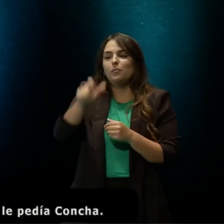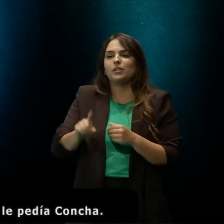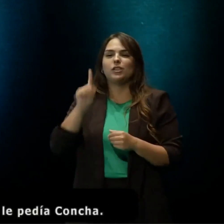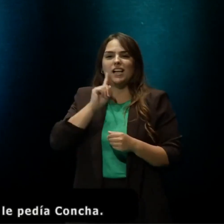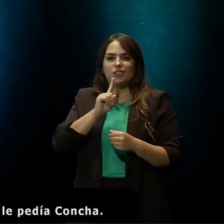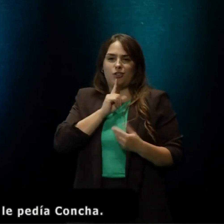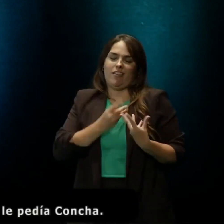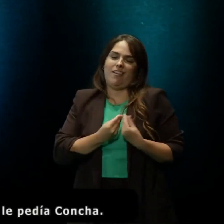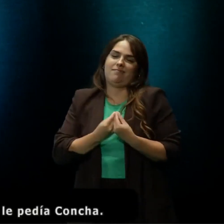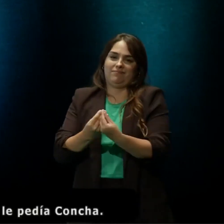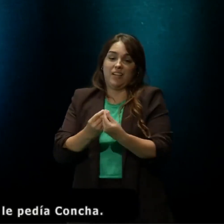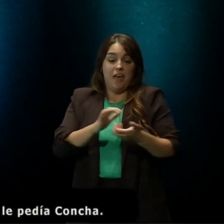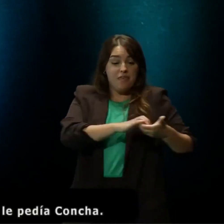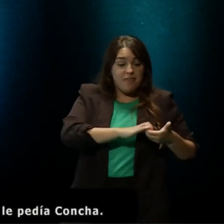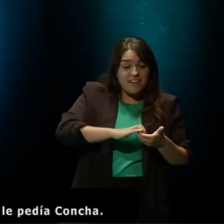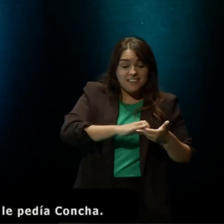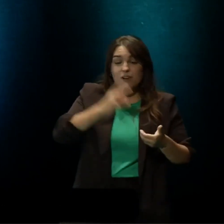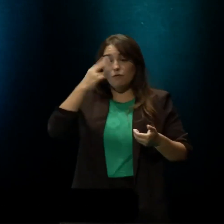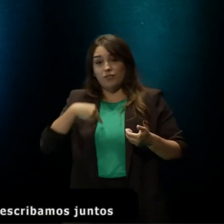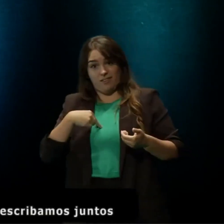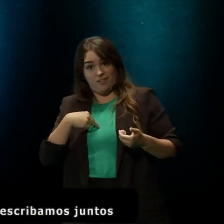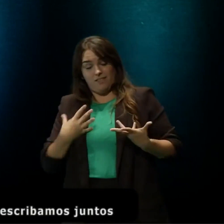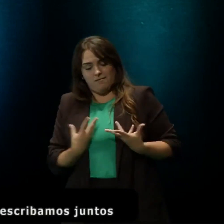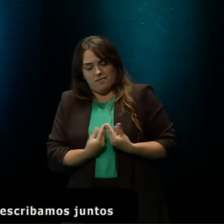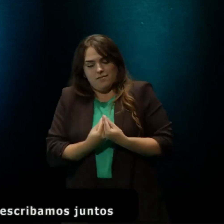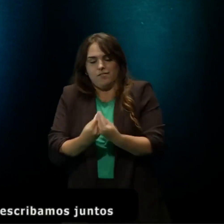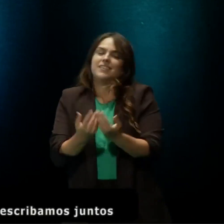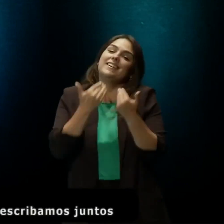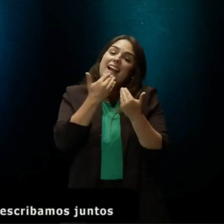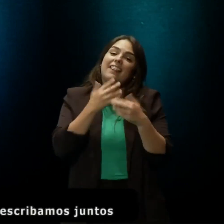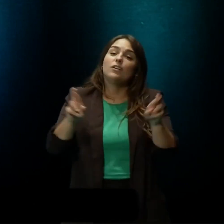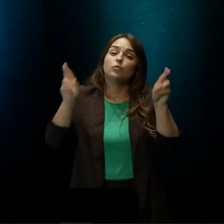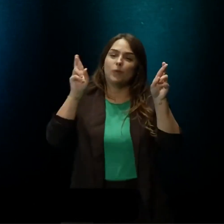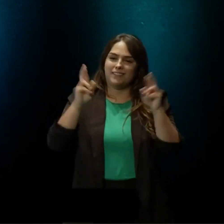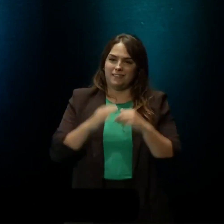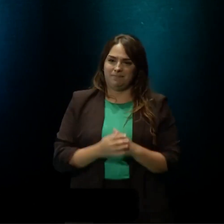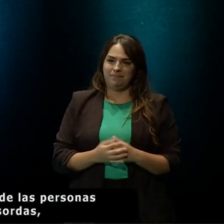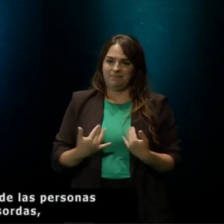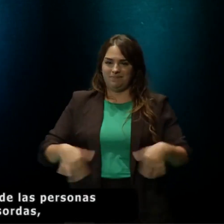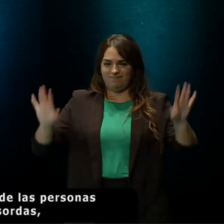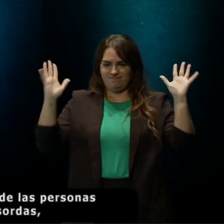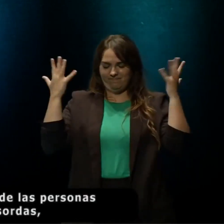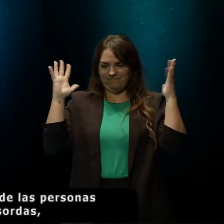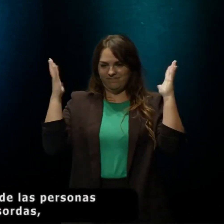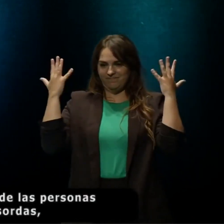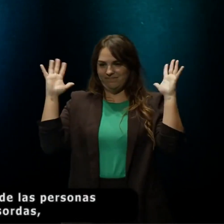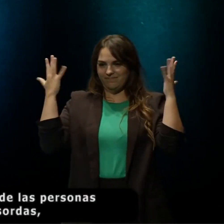sordas, CNS y la Fundación 11. Muchísimas gracias y muchísima suerte.